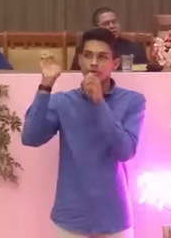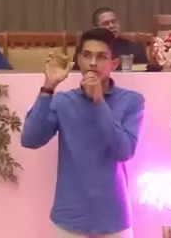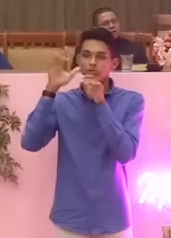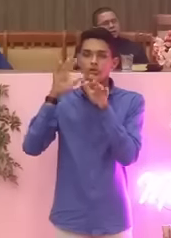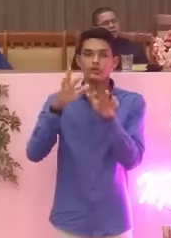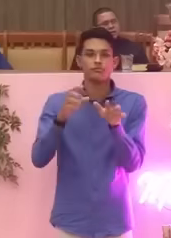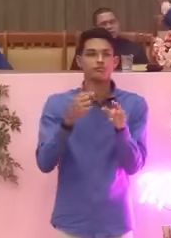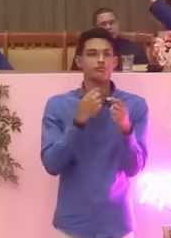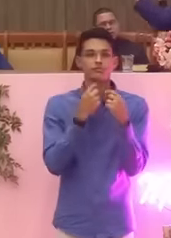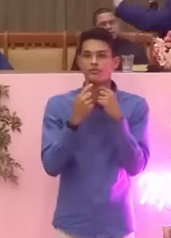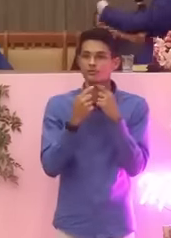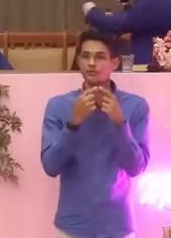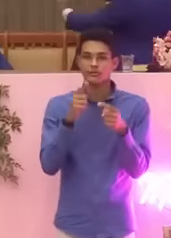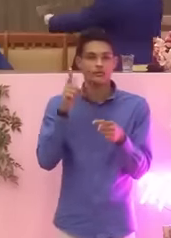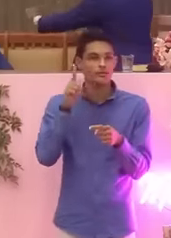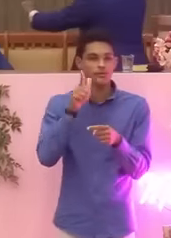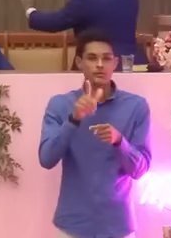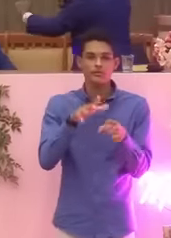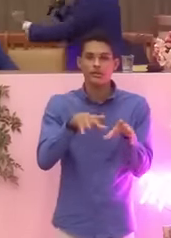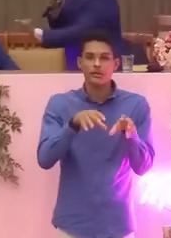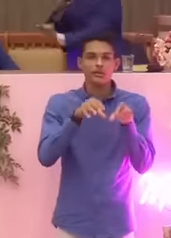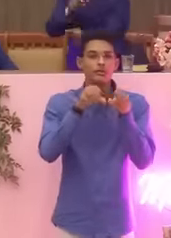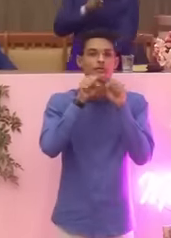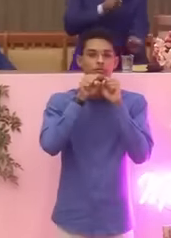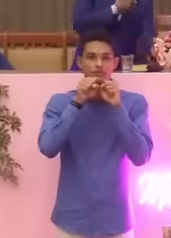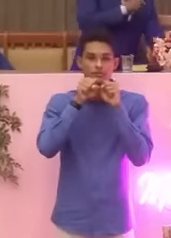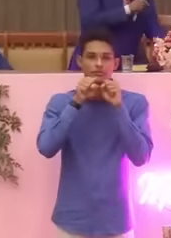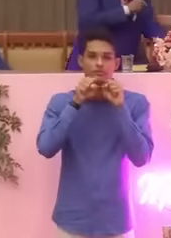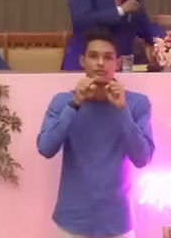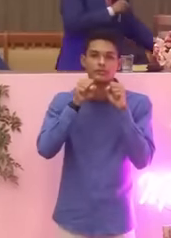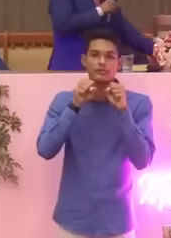o que que ele disse ninguém pode amaldiçoar